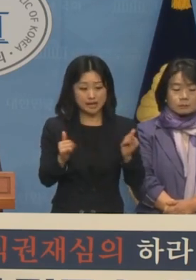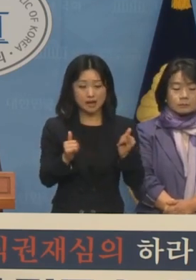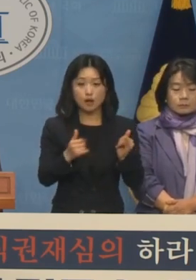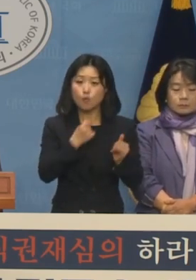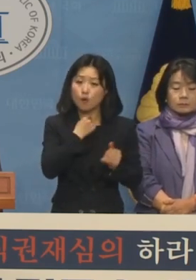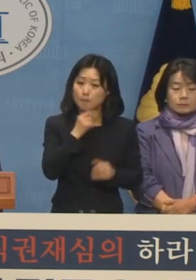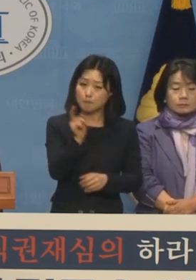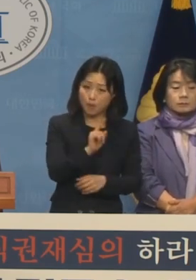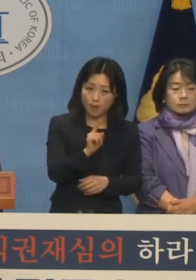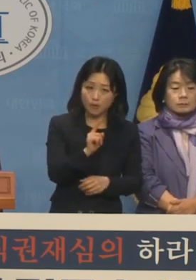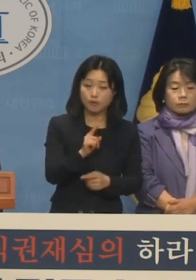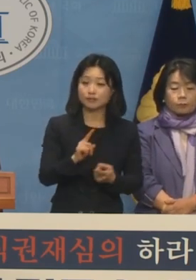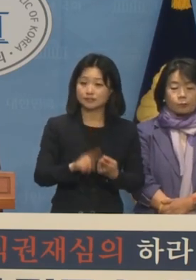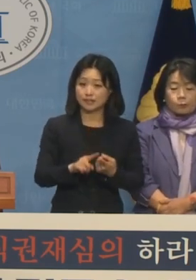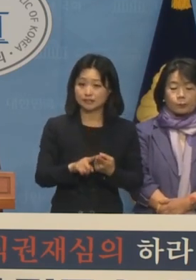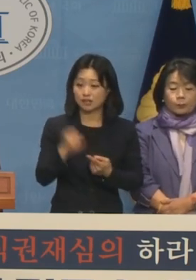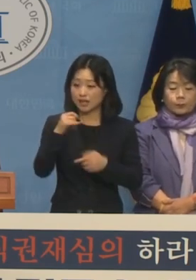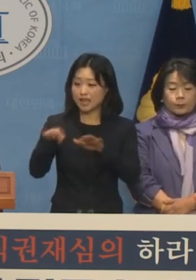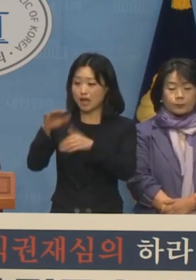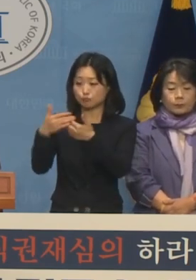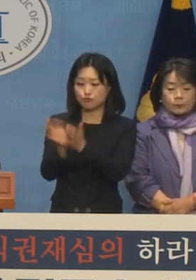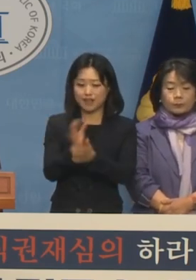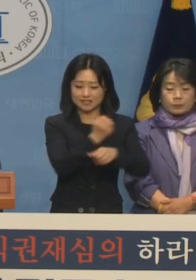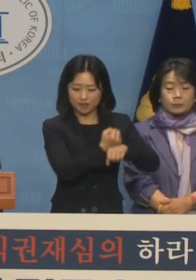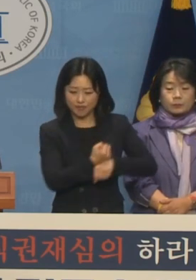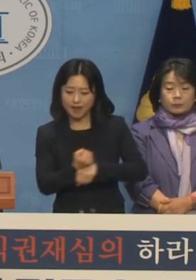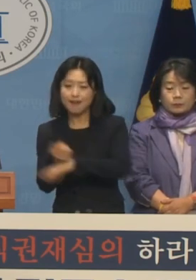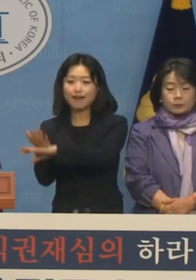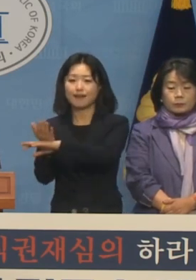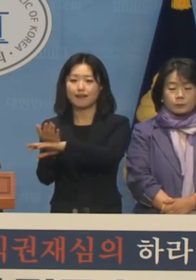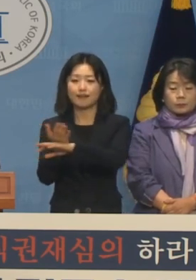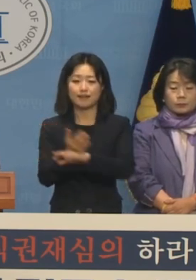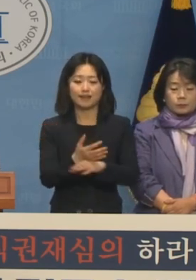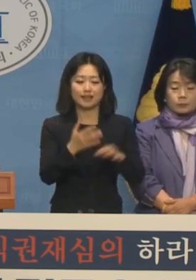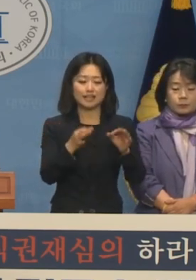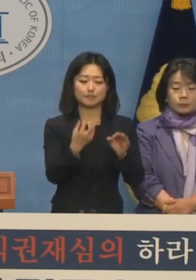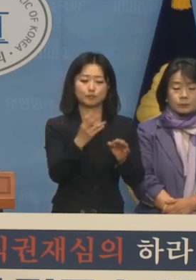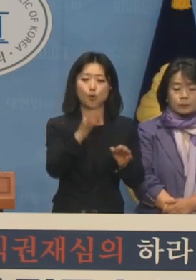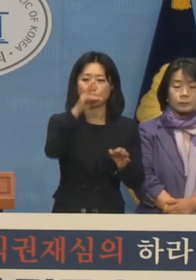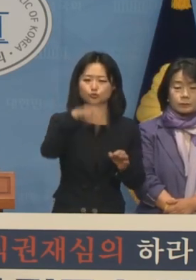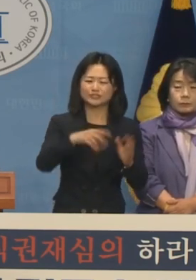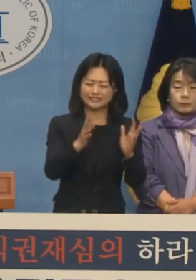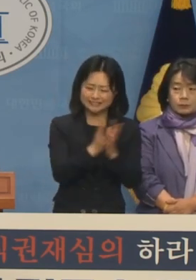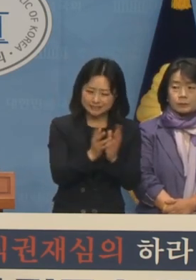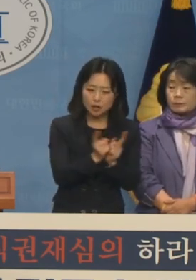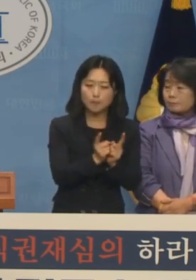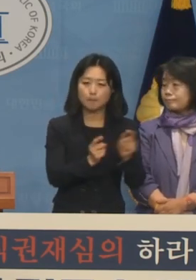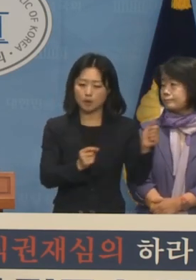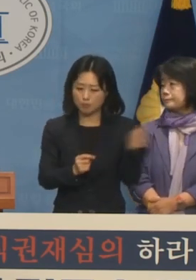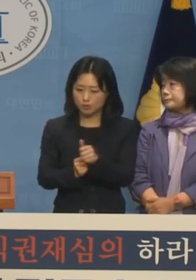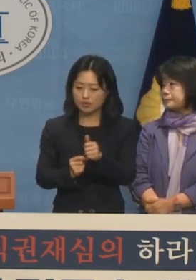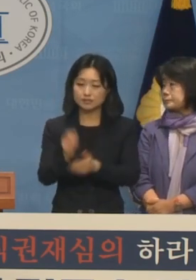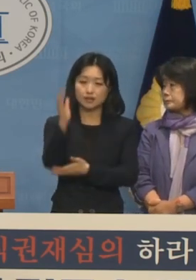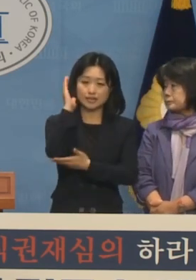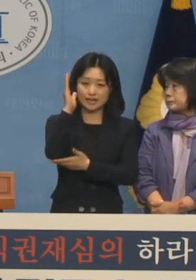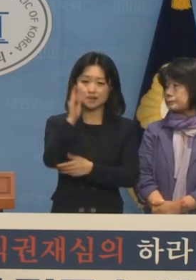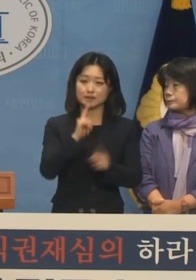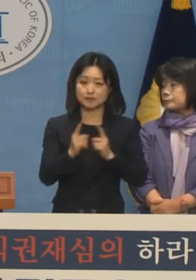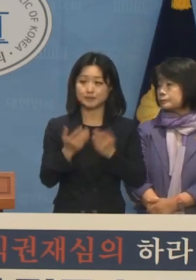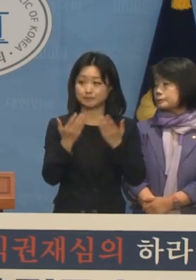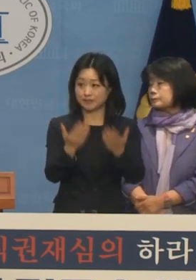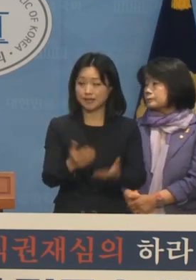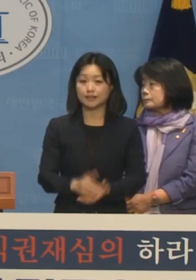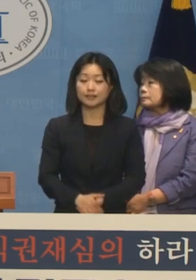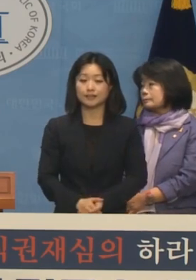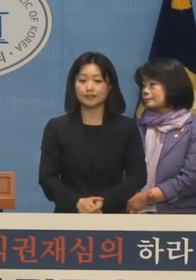것을 원하는지 해양수사부에게 전달할 이야기를 피해자 김동수 씨로부터 직접 들어보도록 하겠습니다.